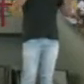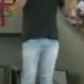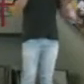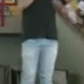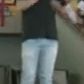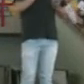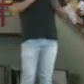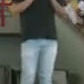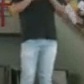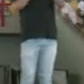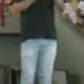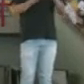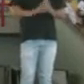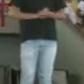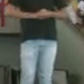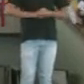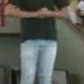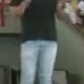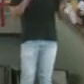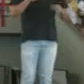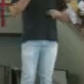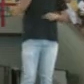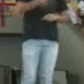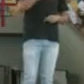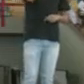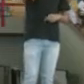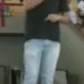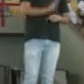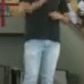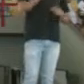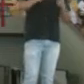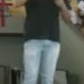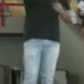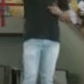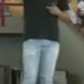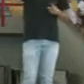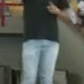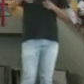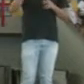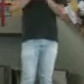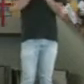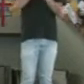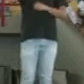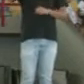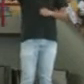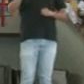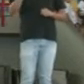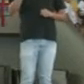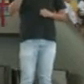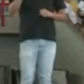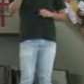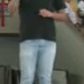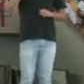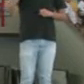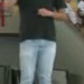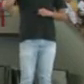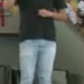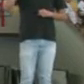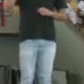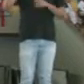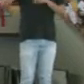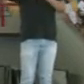minha introdução? Eu vou dizer que no Brasil, principalmente nos últimos 30 anos, tem sido cada